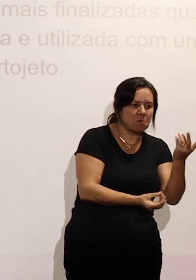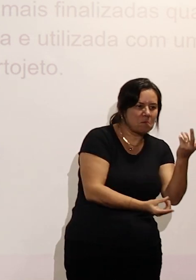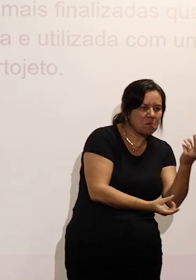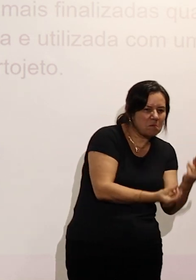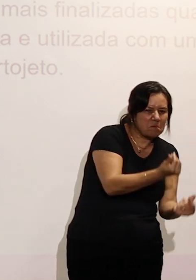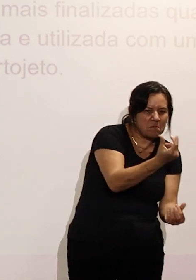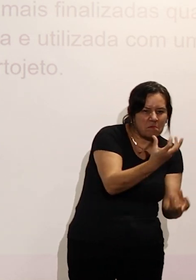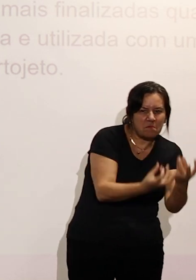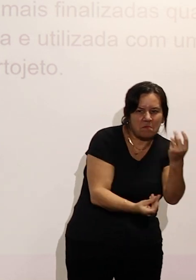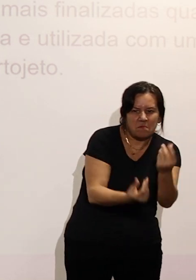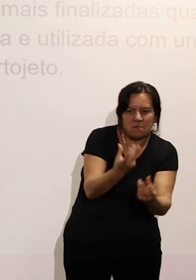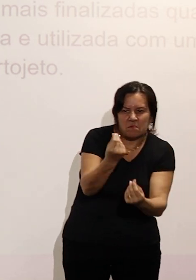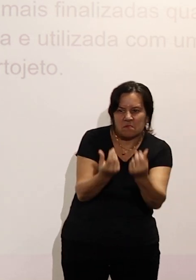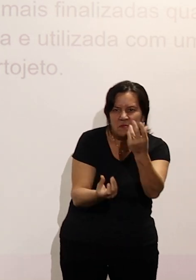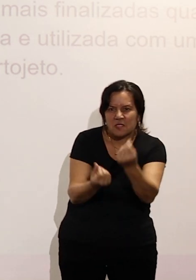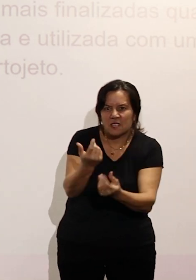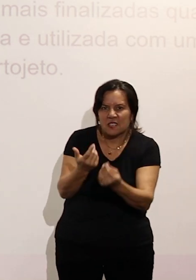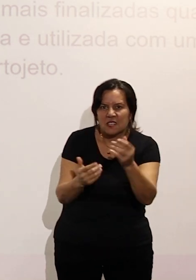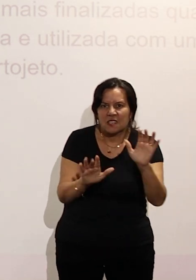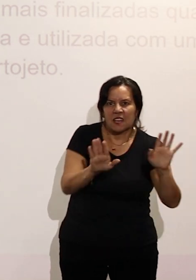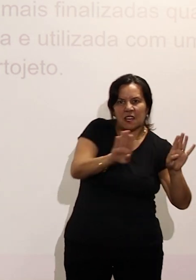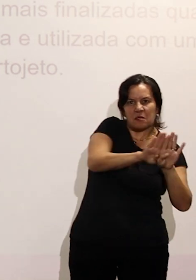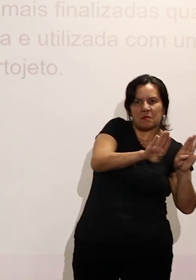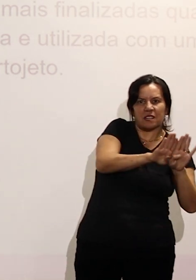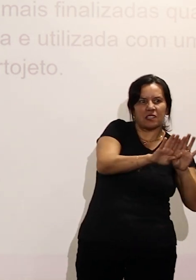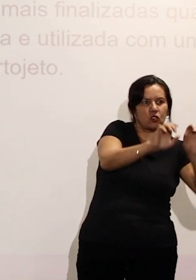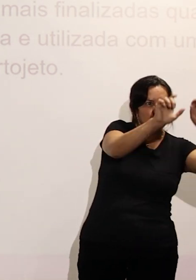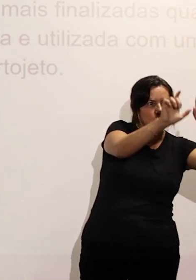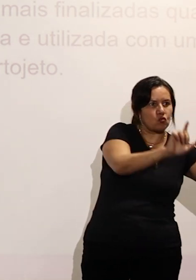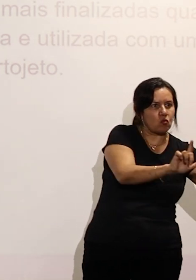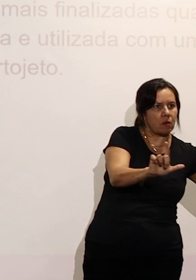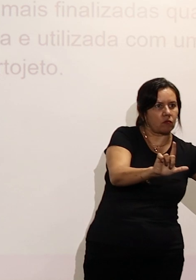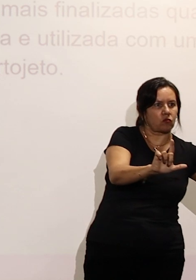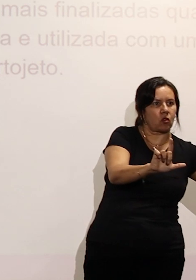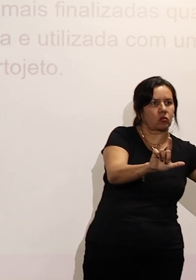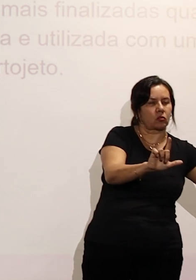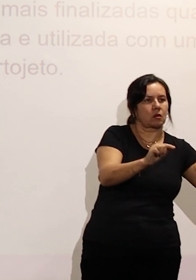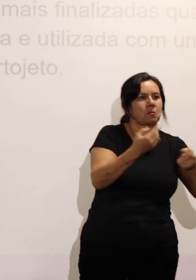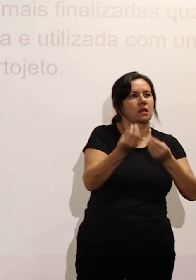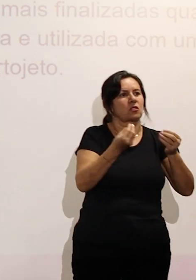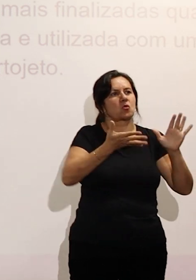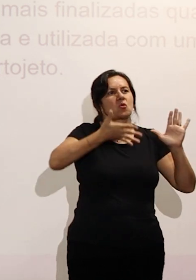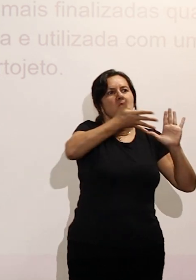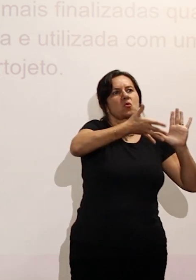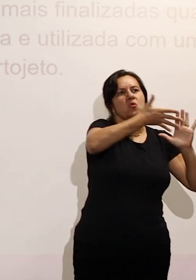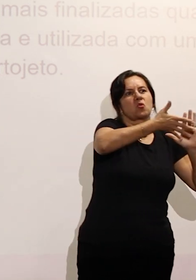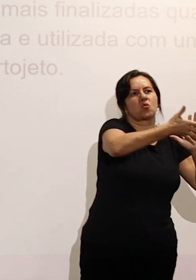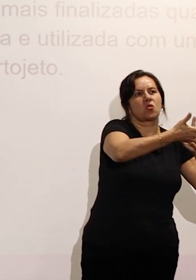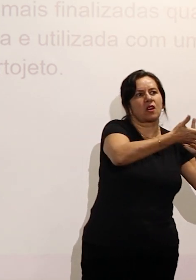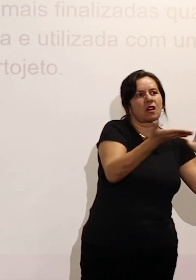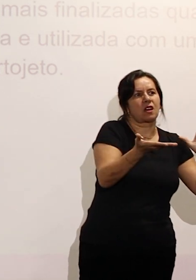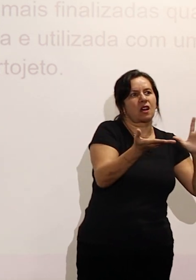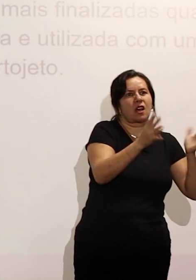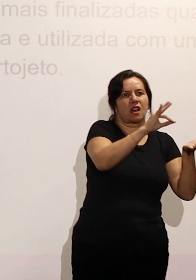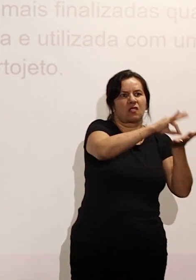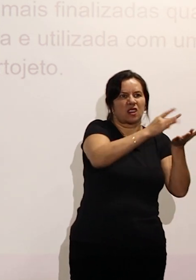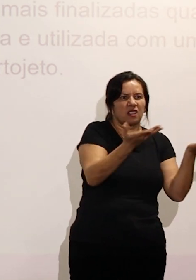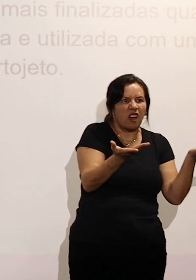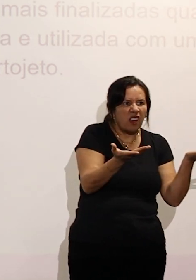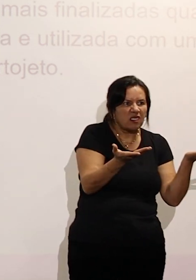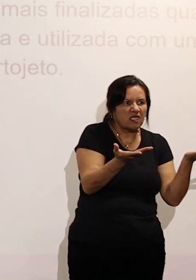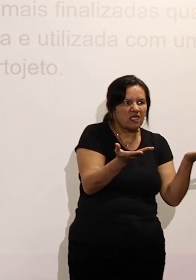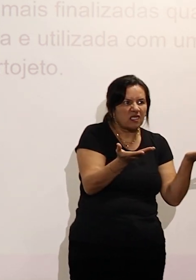botou a foto que ele usou como base para a locomotiva. Aí você fala, mas a locomotiva dele não era uma coisa completamente original,